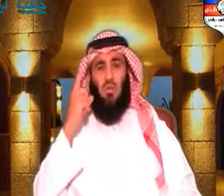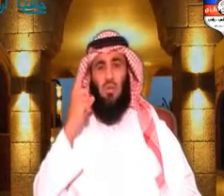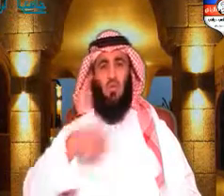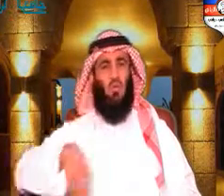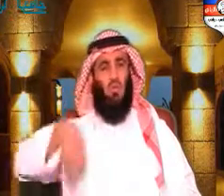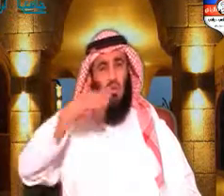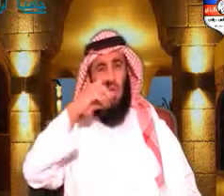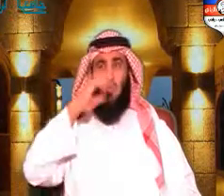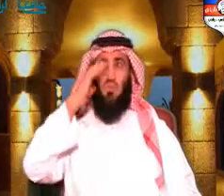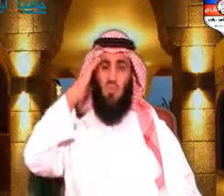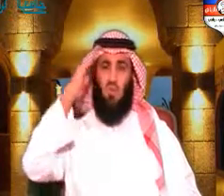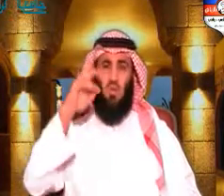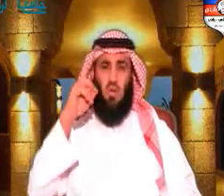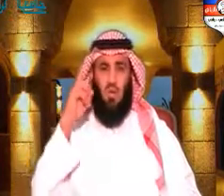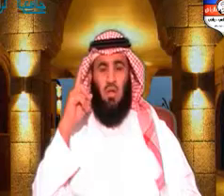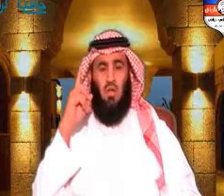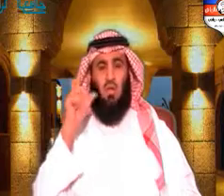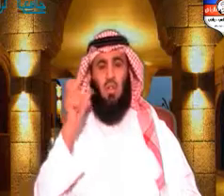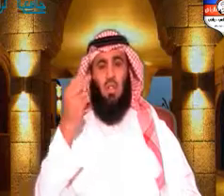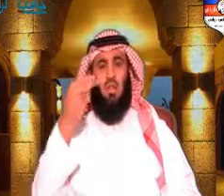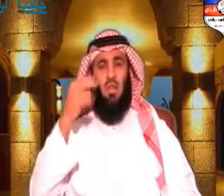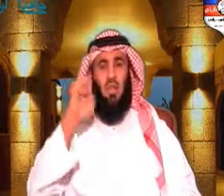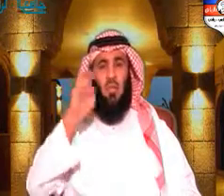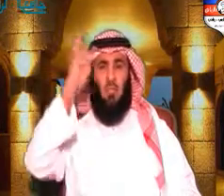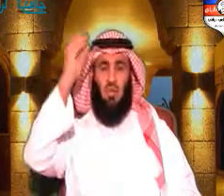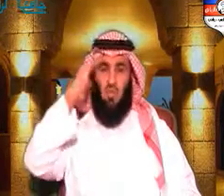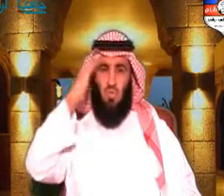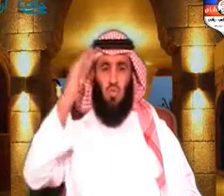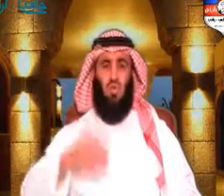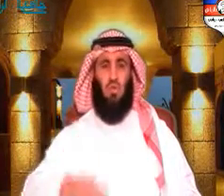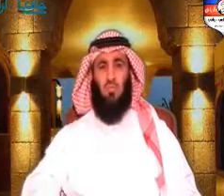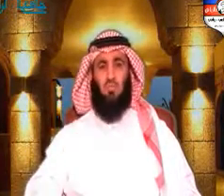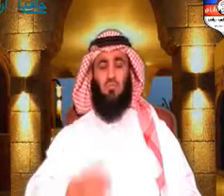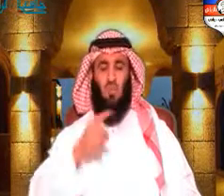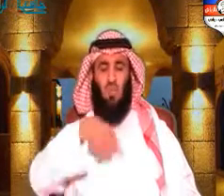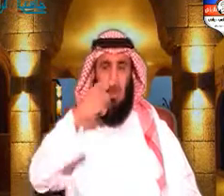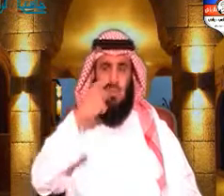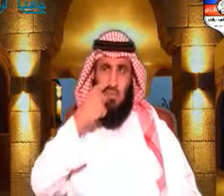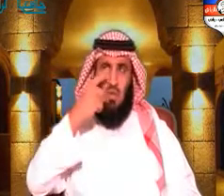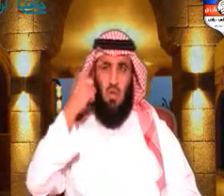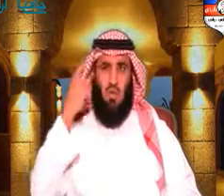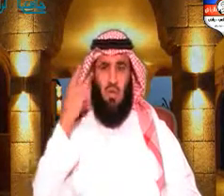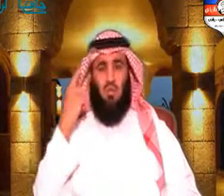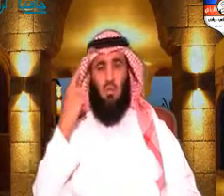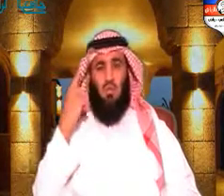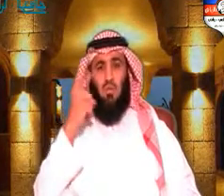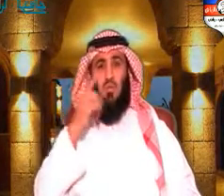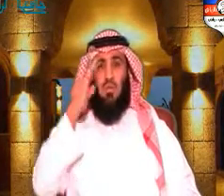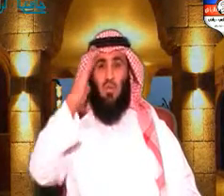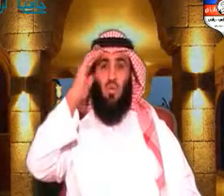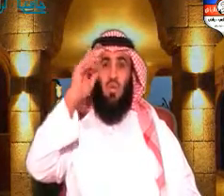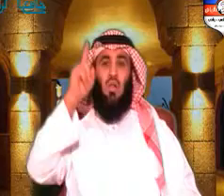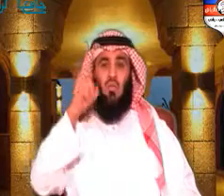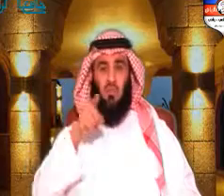واشكروه على نعمه إن كنتم إياه تعبدون، ومن يشكر فإنما